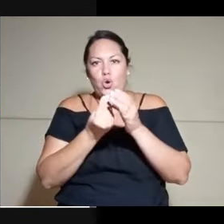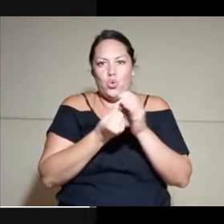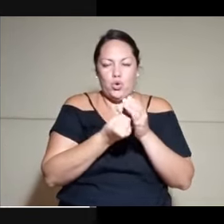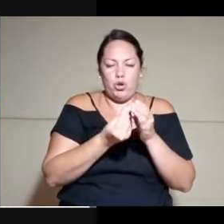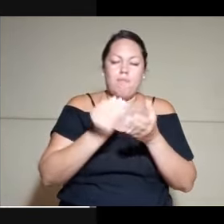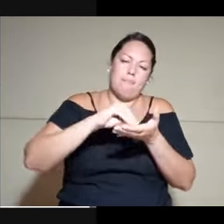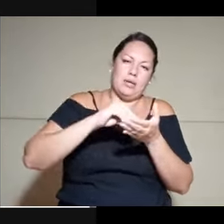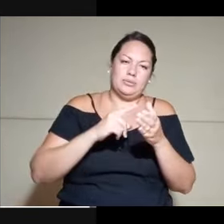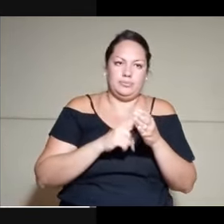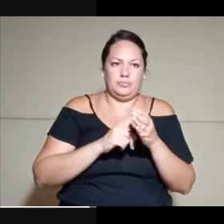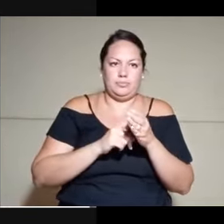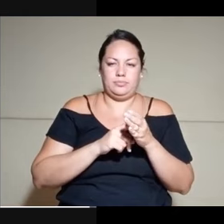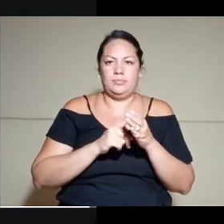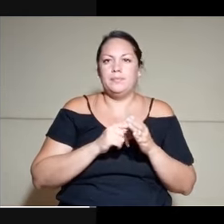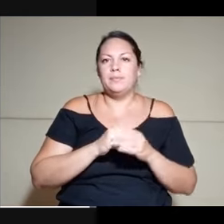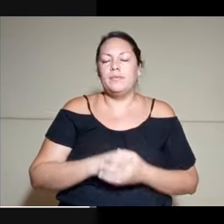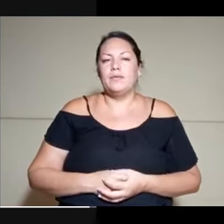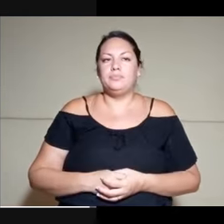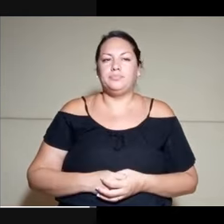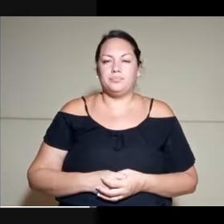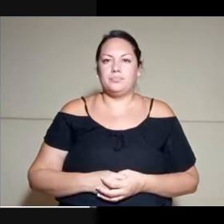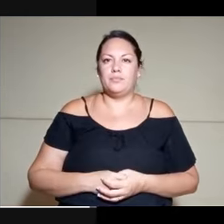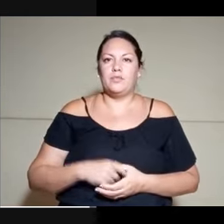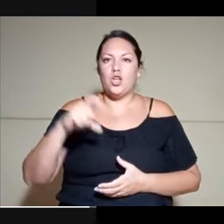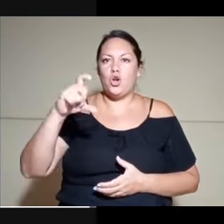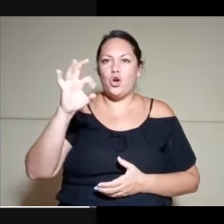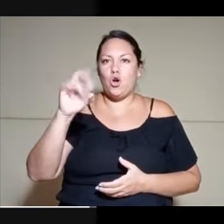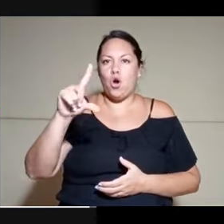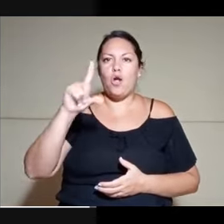Otro núcleo que está en el mesencéfalo es,